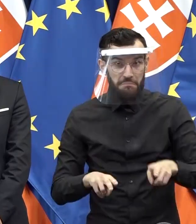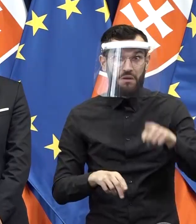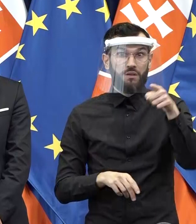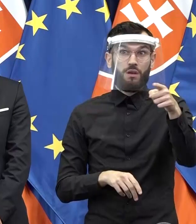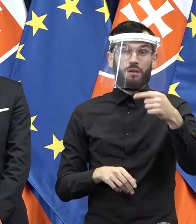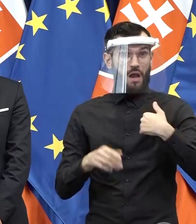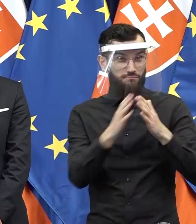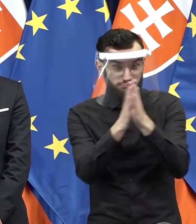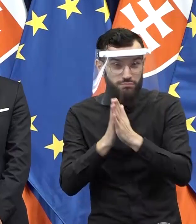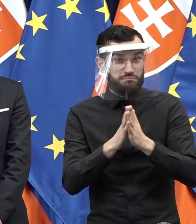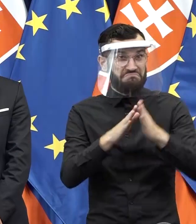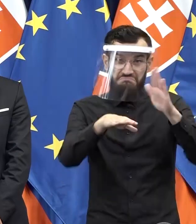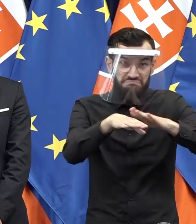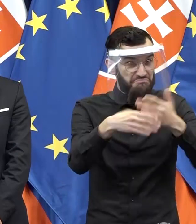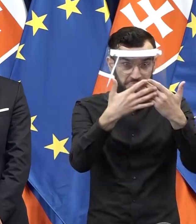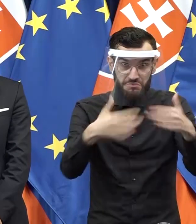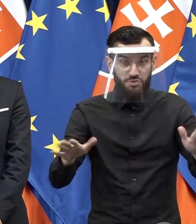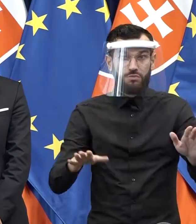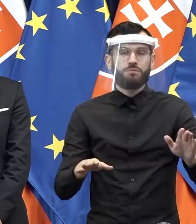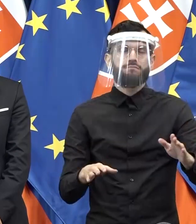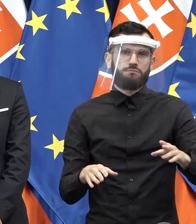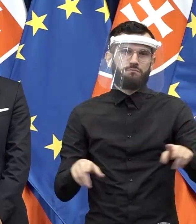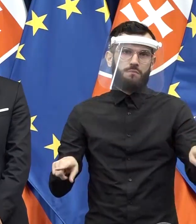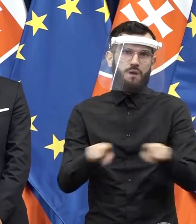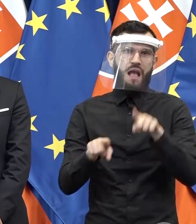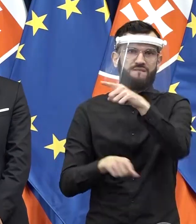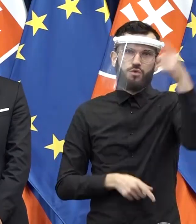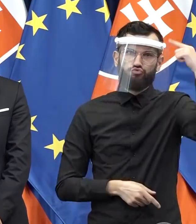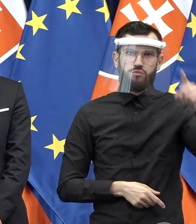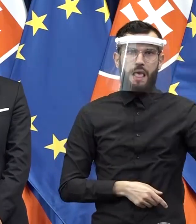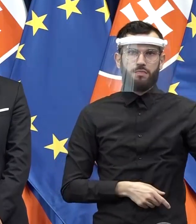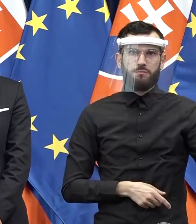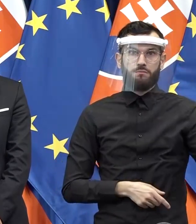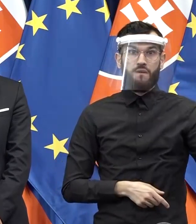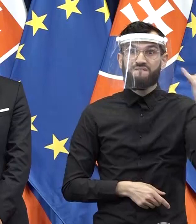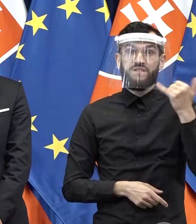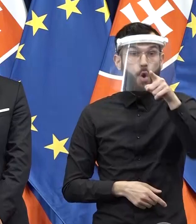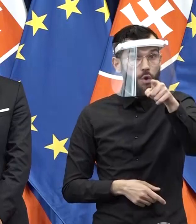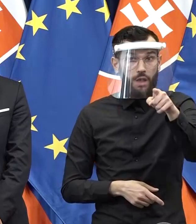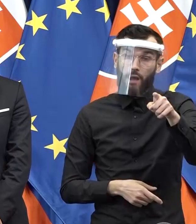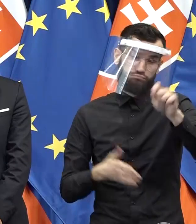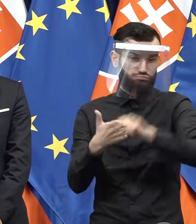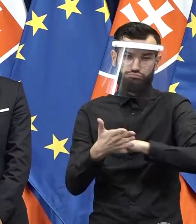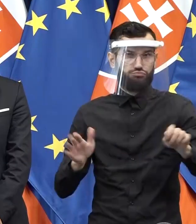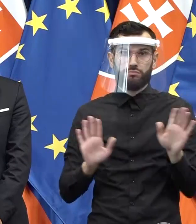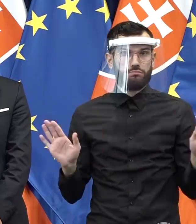alebo táto prozba nezaberie, urobíme presne to isté, čo so študentami. Túto výhodu vám zoberieme. Ak to nezaberie,